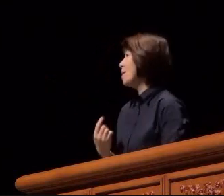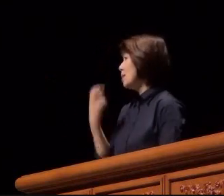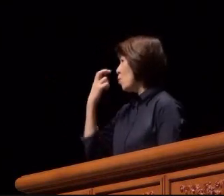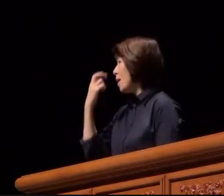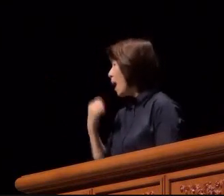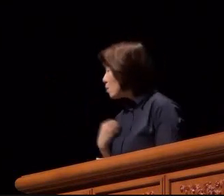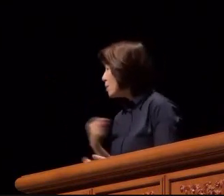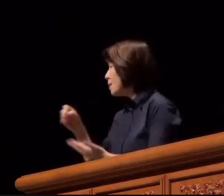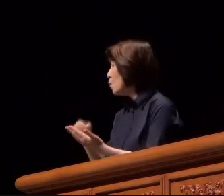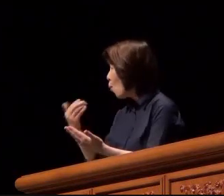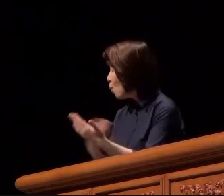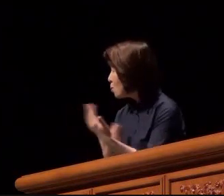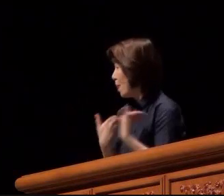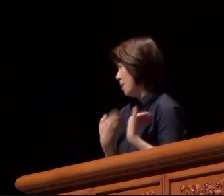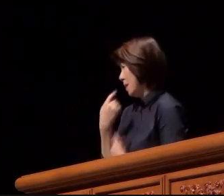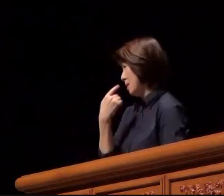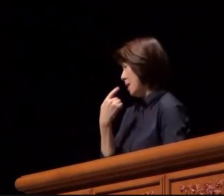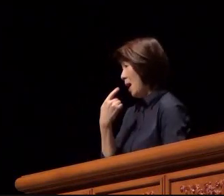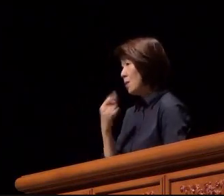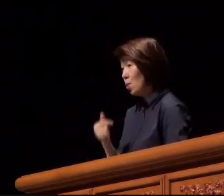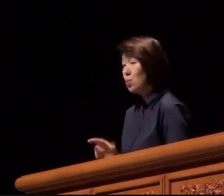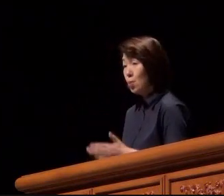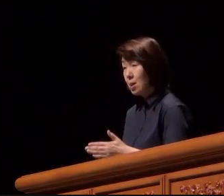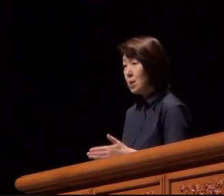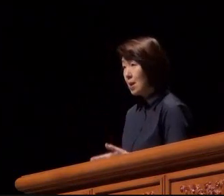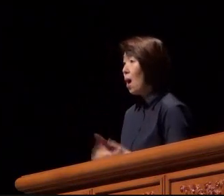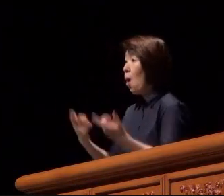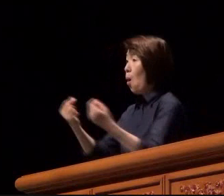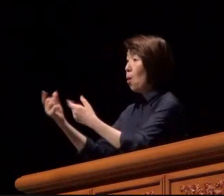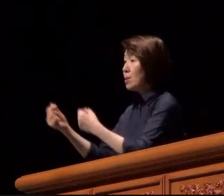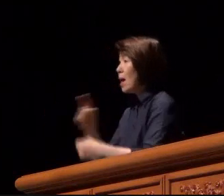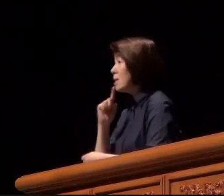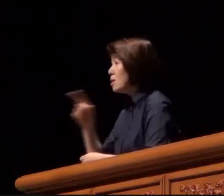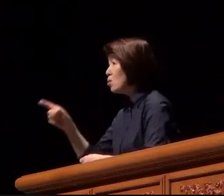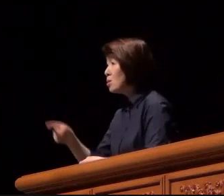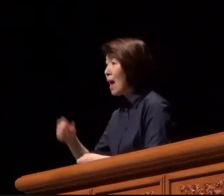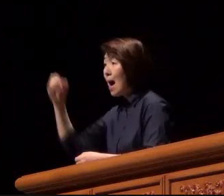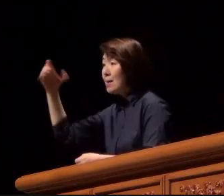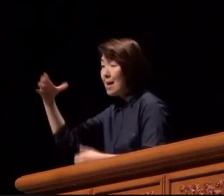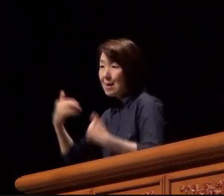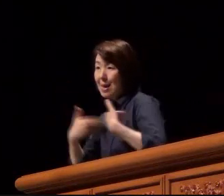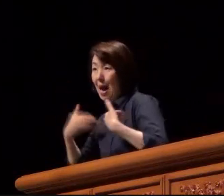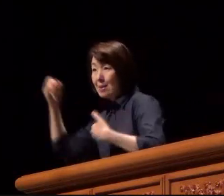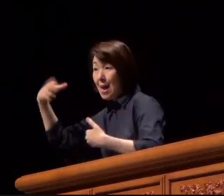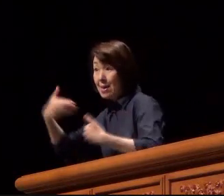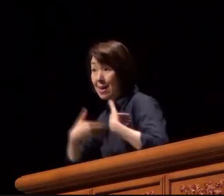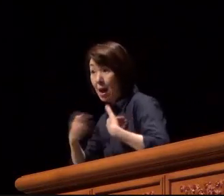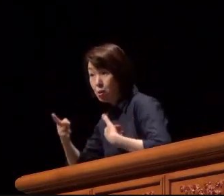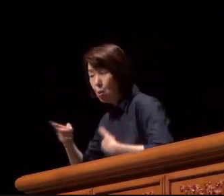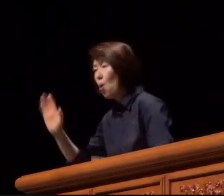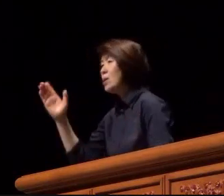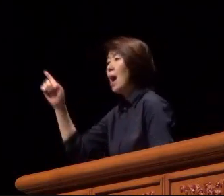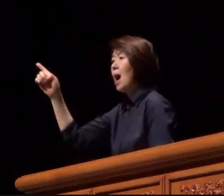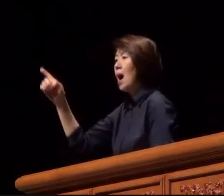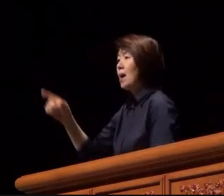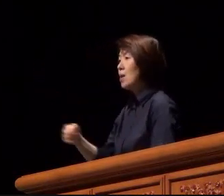するべきでしたけれども、その時に声を合わせていった人たちは今知らん顔してるんですよね。でもどこが停電してしまいますかということ